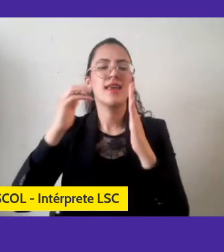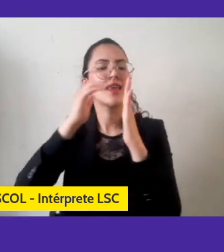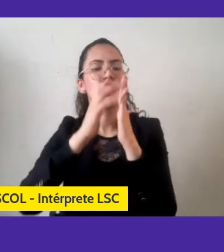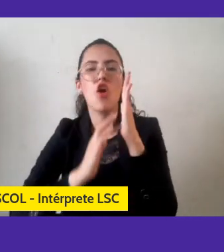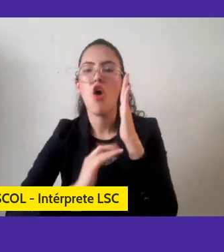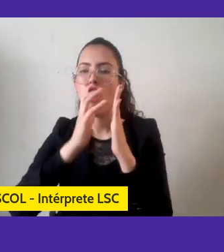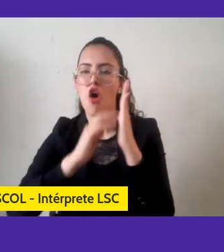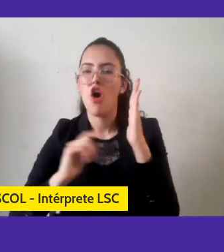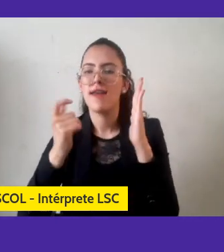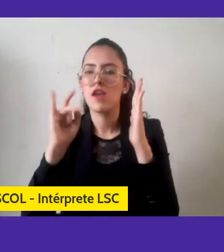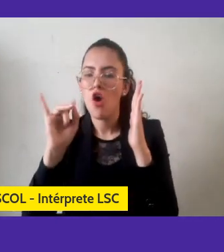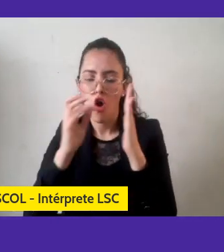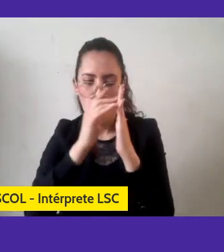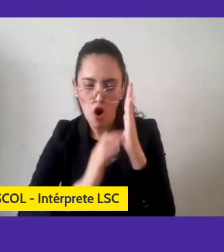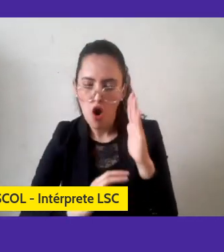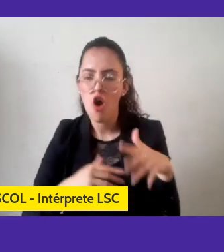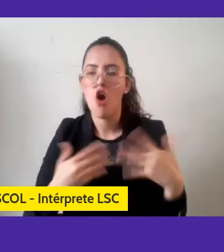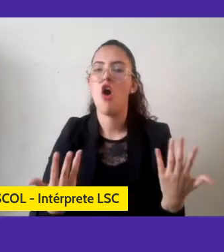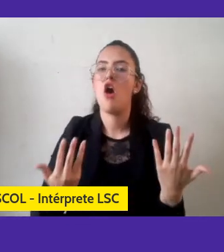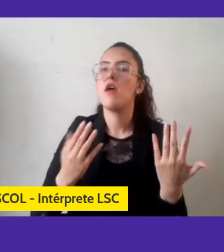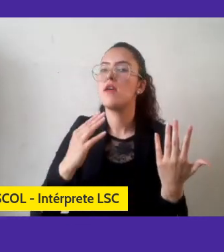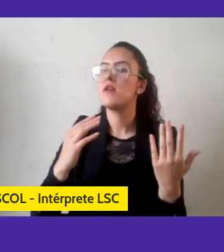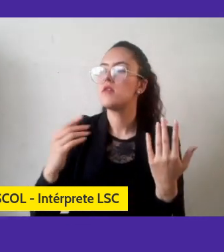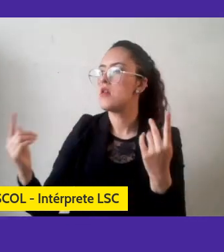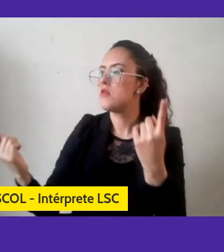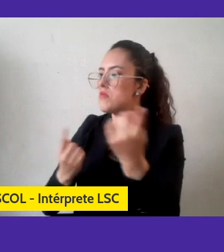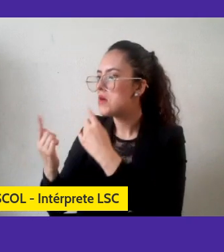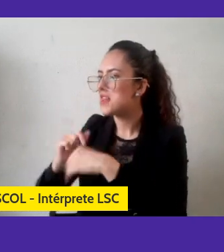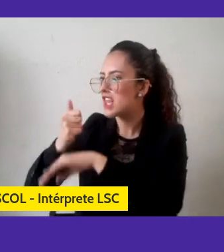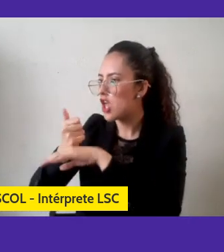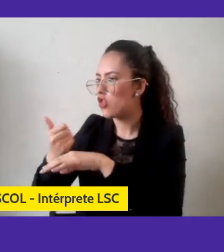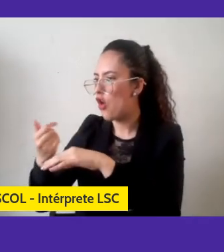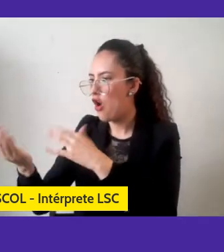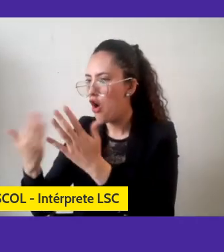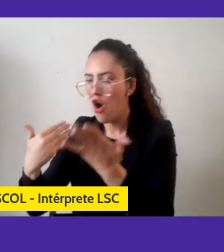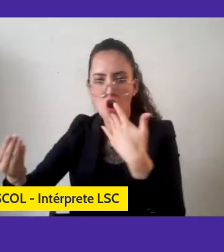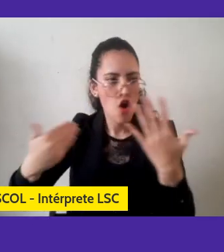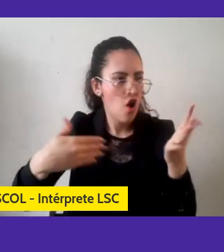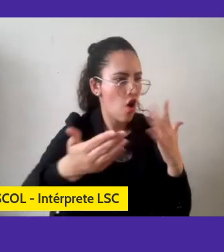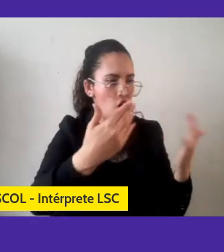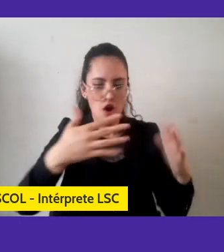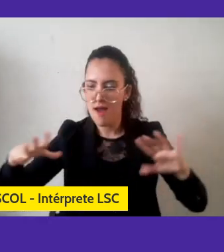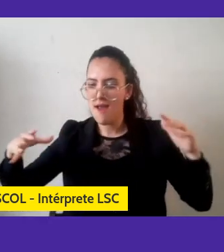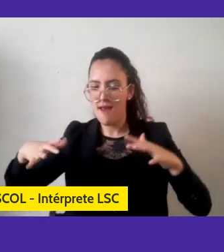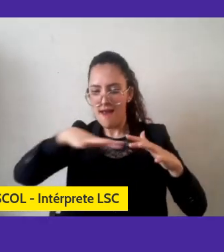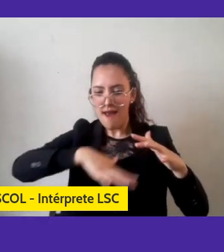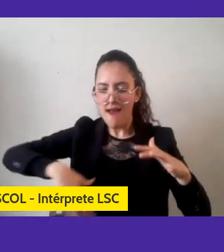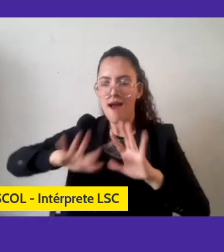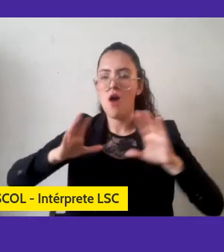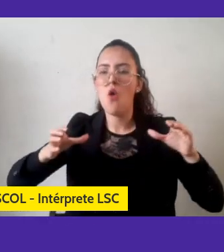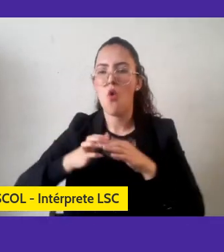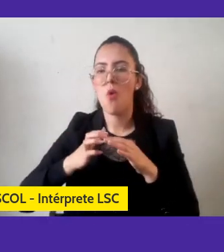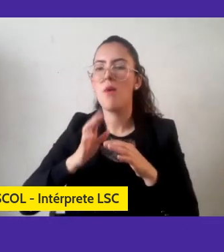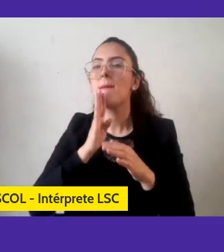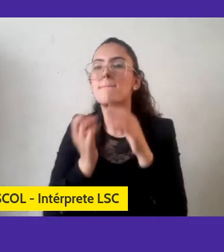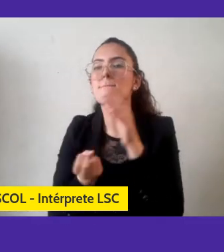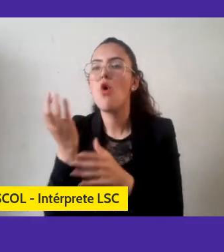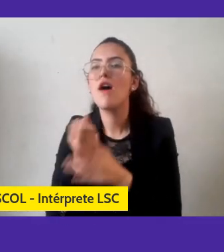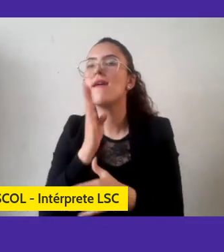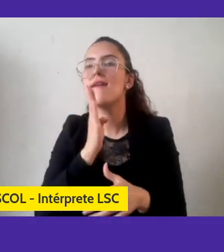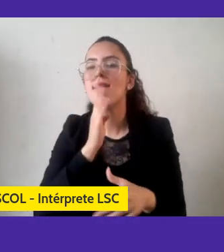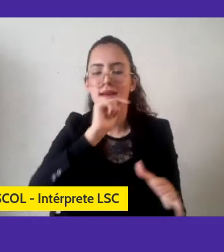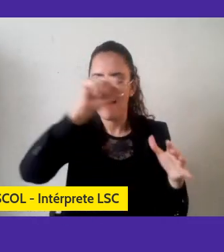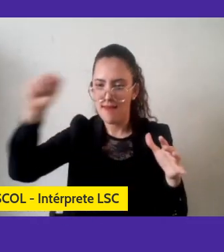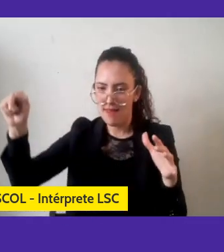ver cuál va a ser el director, ya empezaría a armar el equipo de producción. Pero para mí, para los que recién están